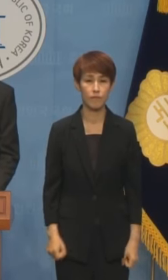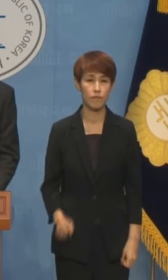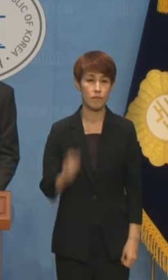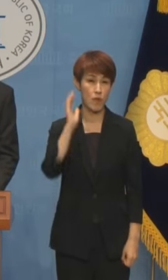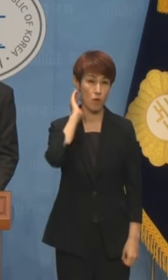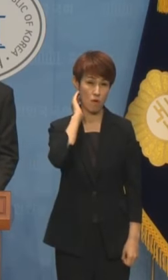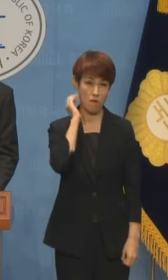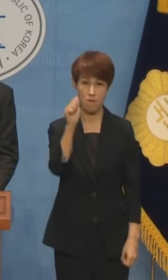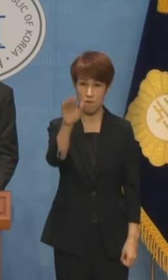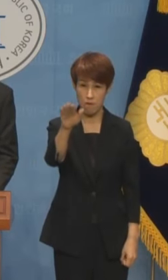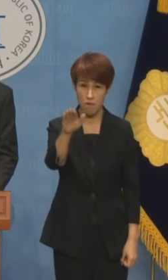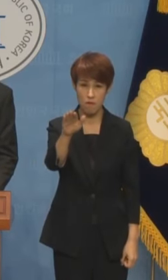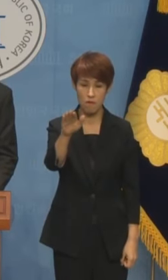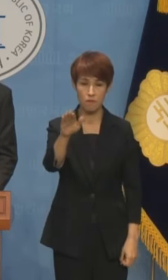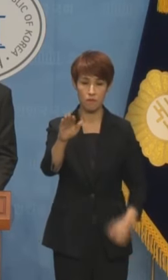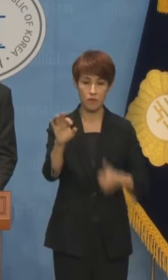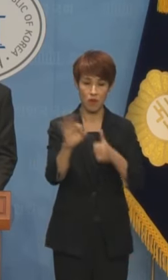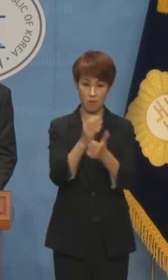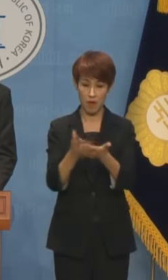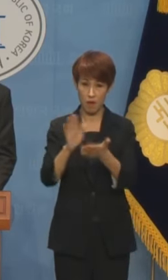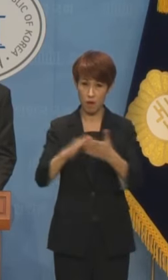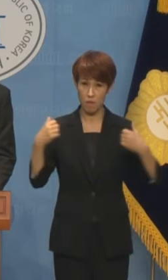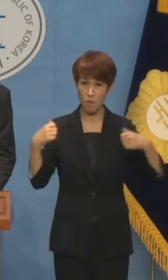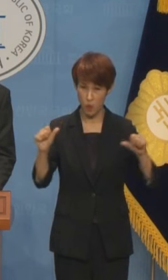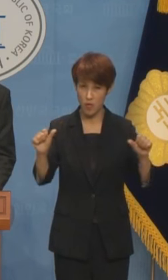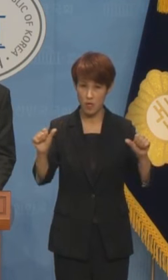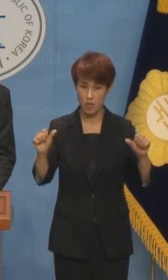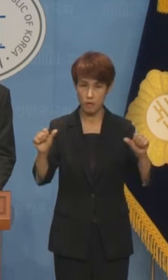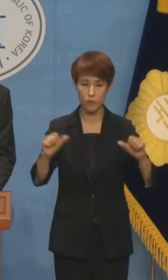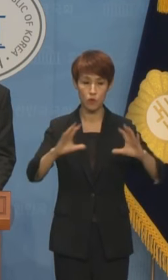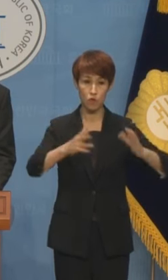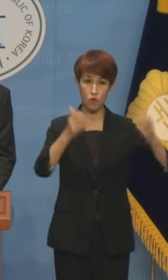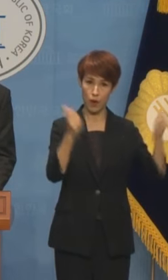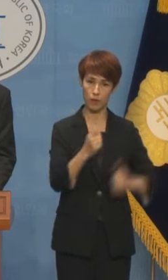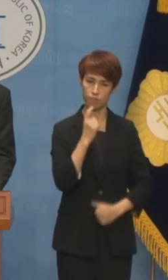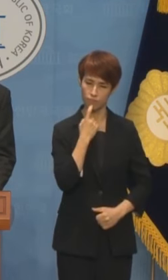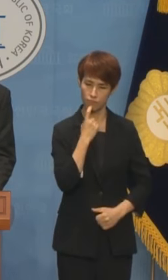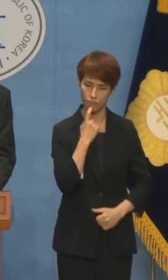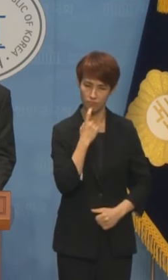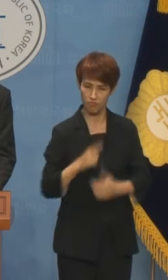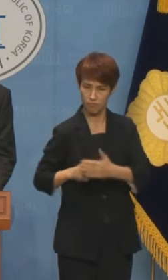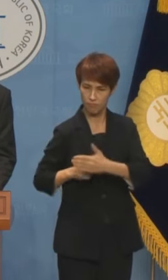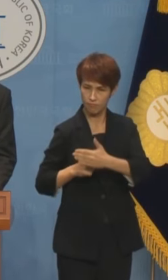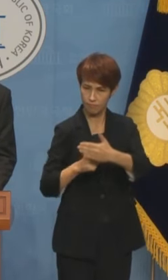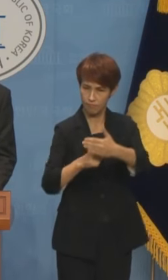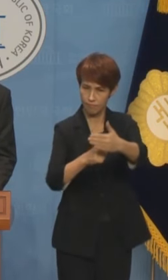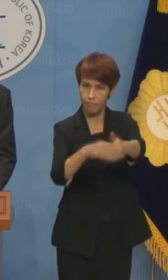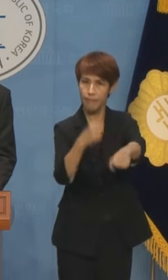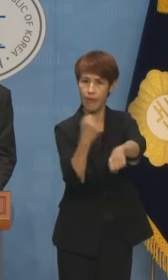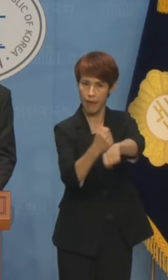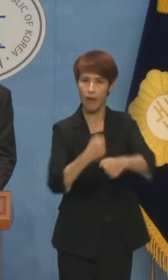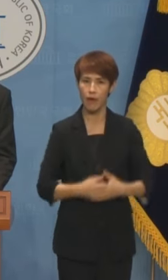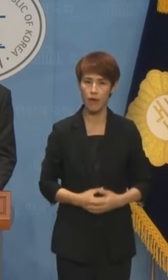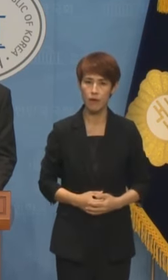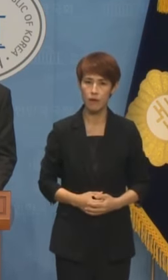대통령은 연금개혁을 포기했지만 국회는 끝까지 연금개혁을 완수해야